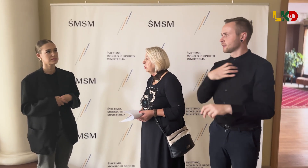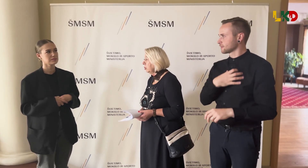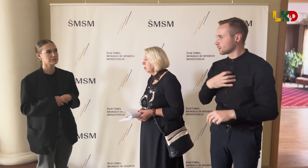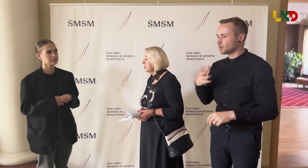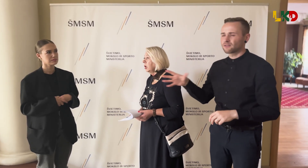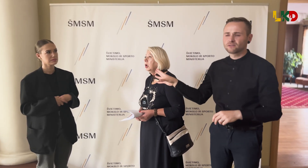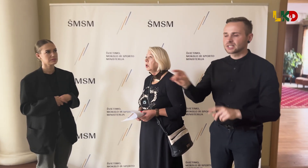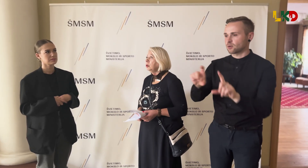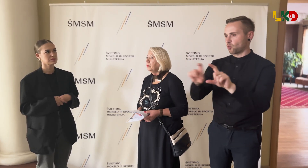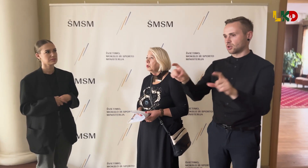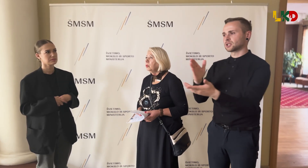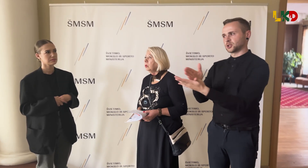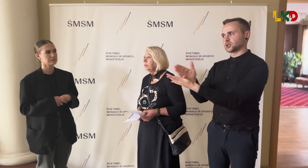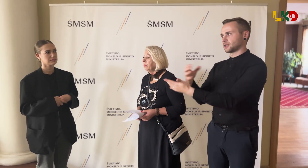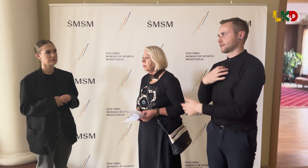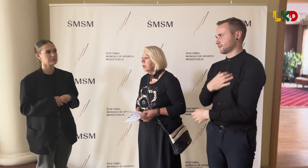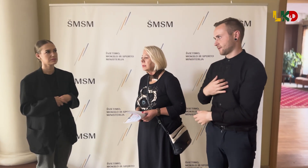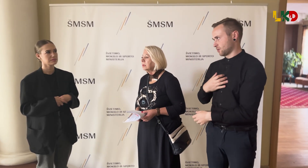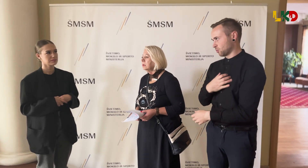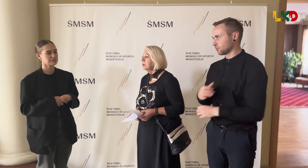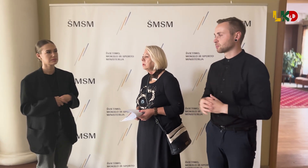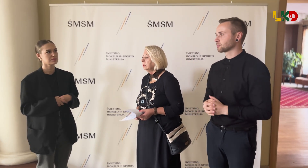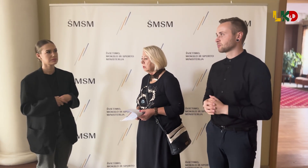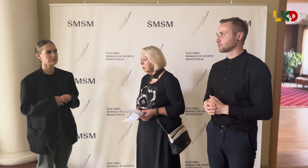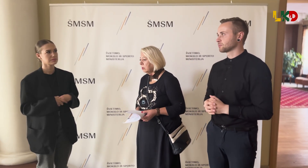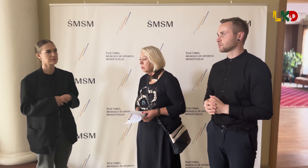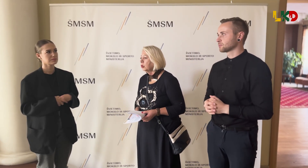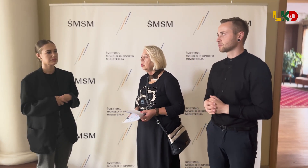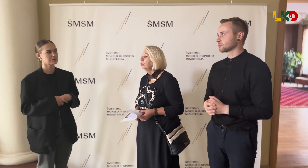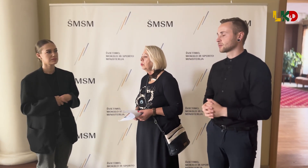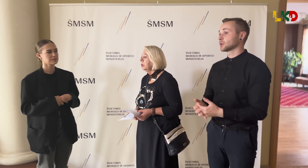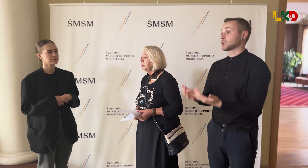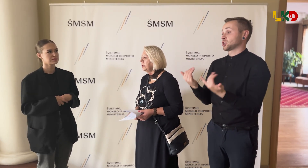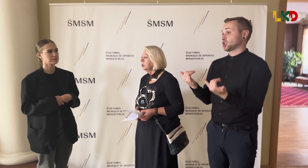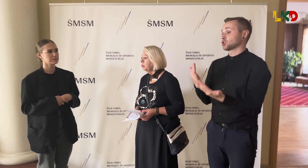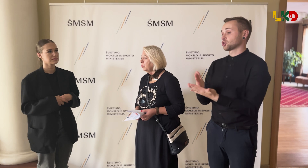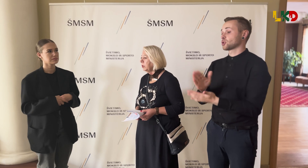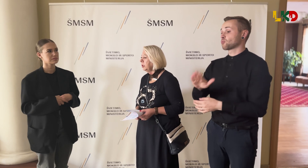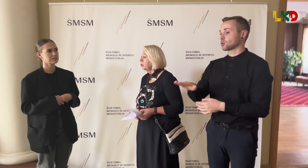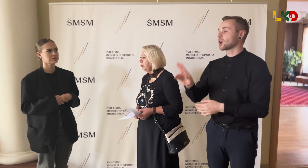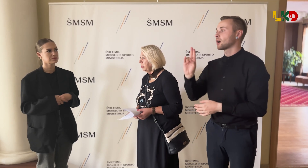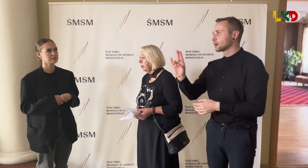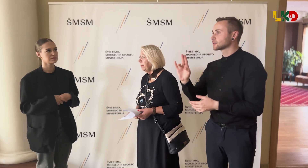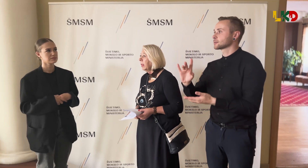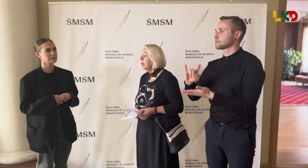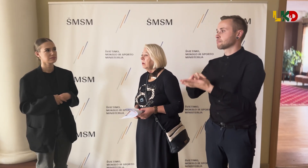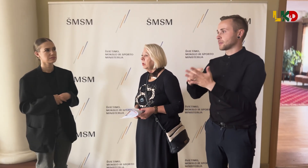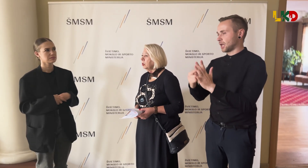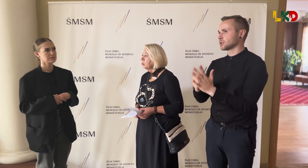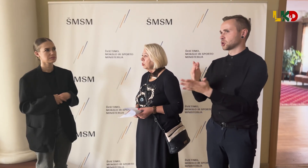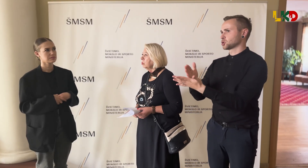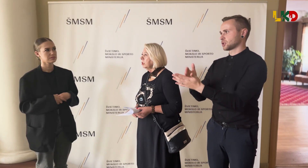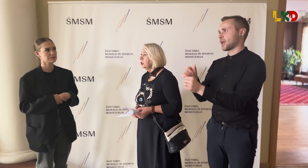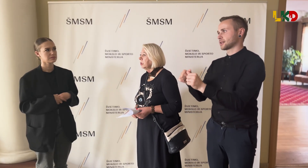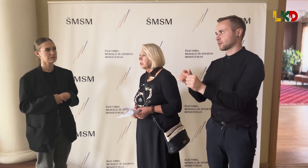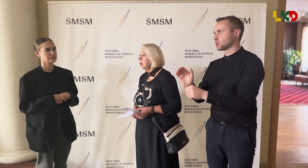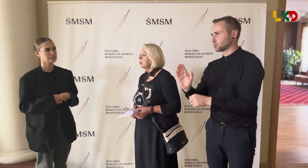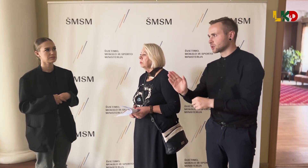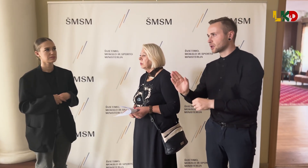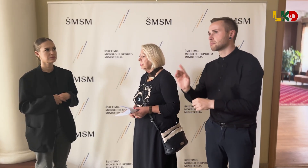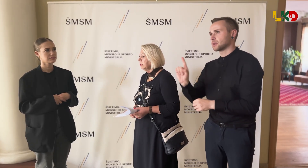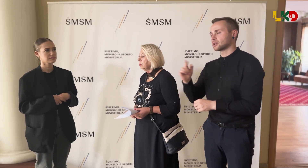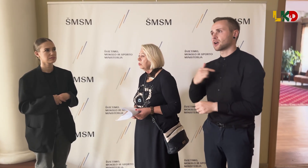visoms mokykloms. Šiuo metu mes mokinių, kurie laikys pamokėlimas, bet aš manau, kad